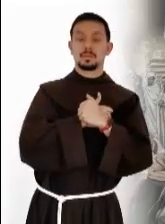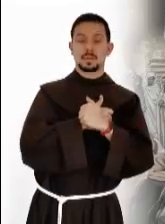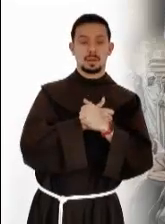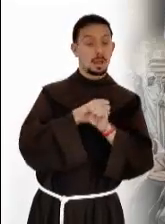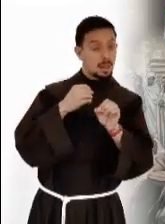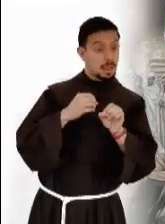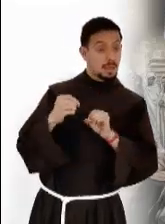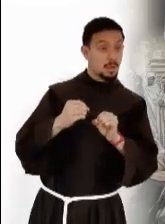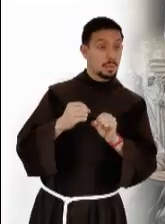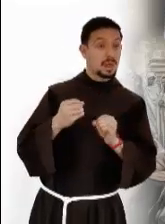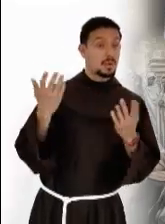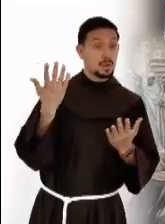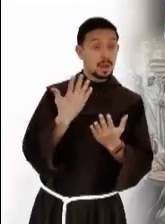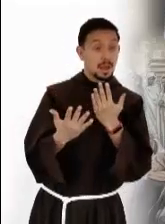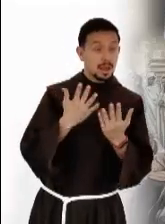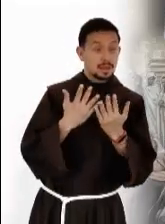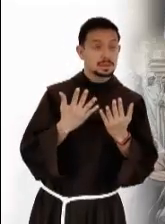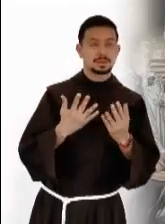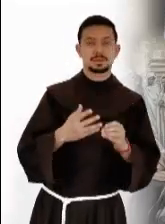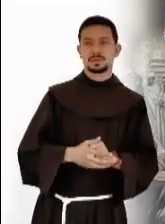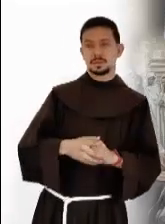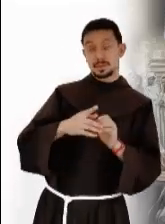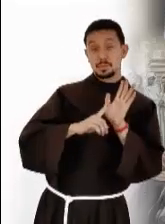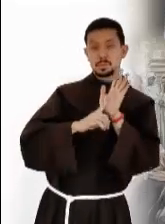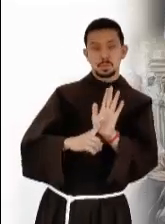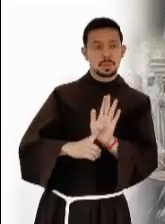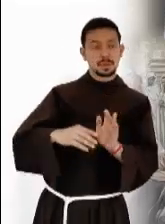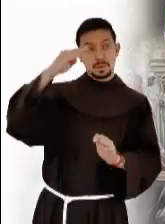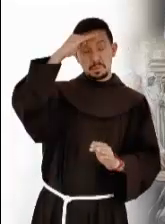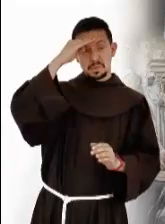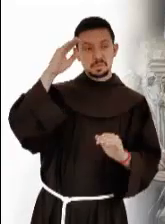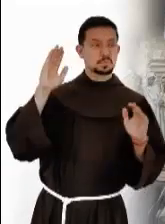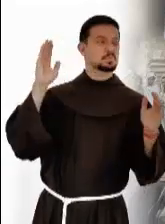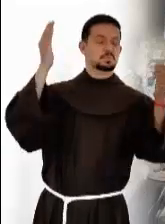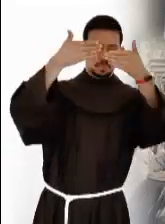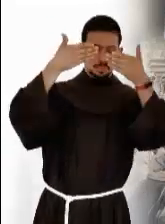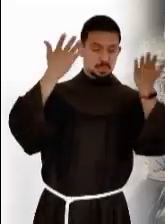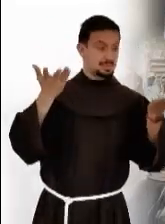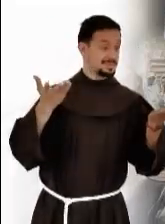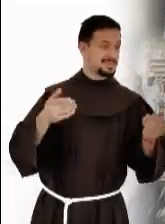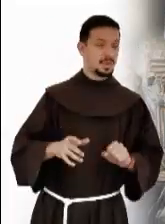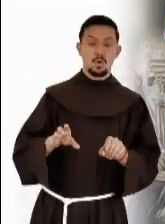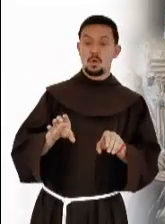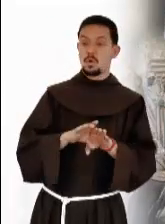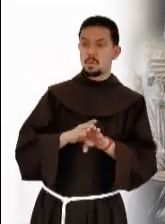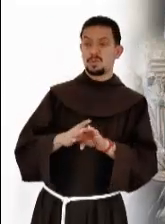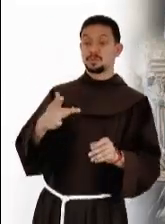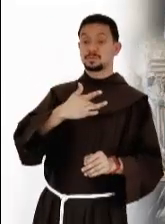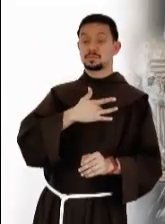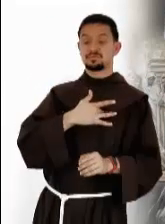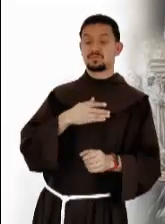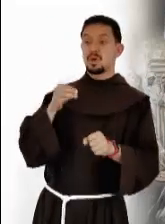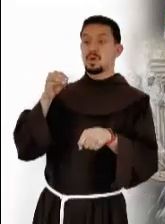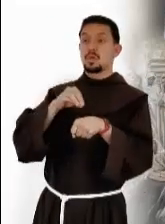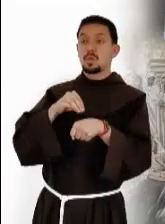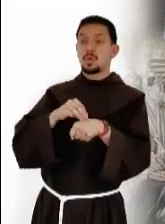mente obcecada, no bastan. ¿Cómo llegar al corazón de quien lo ha cerrado? No parece bastar el testimonio de un Padre Dios que